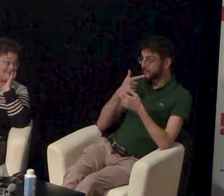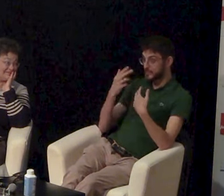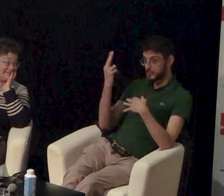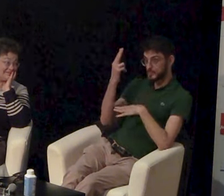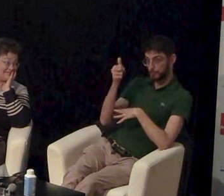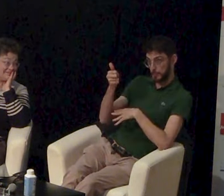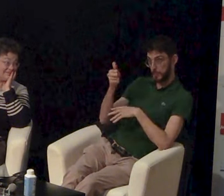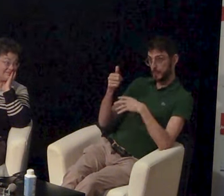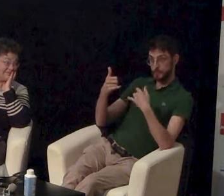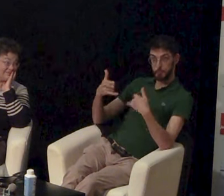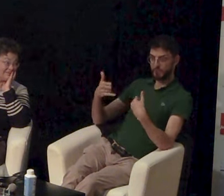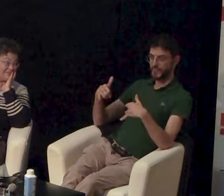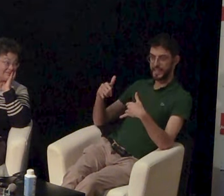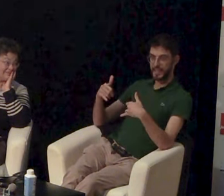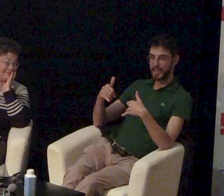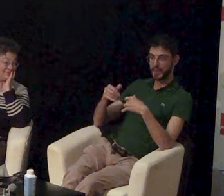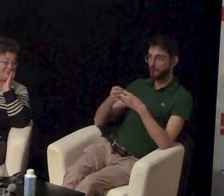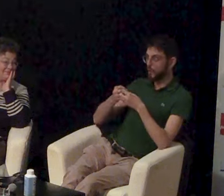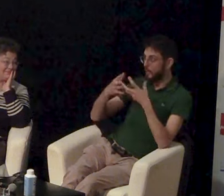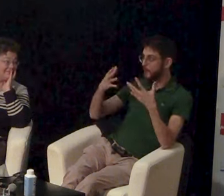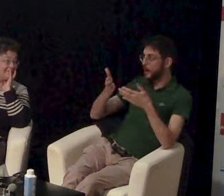a eu